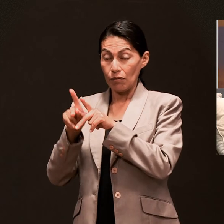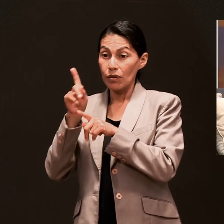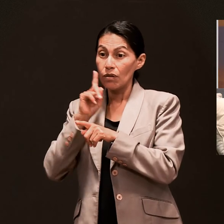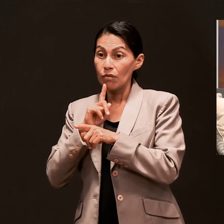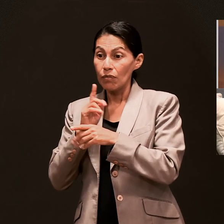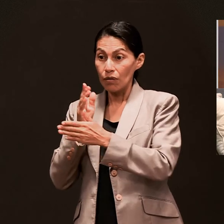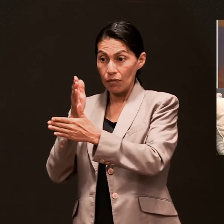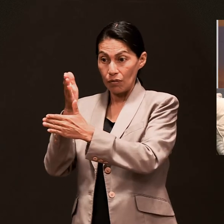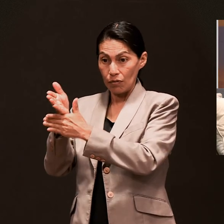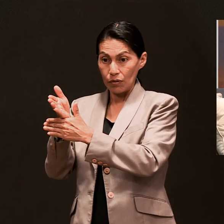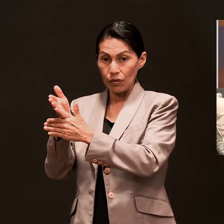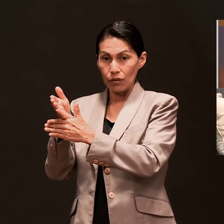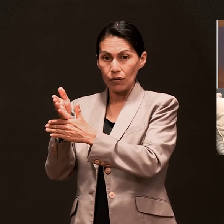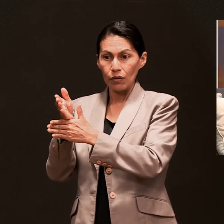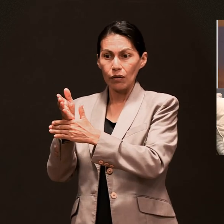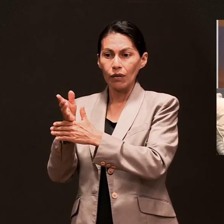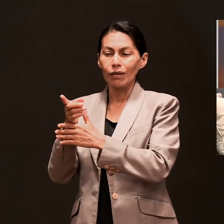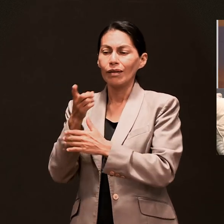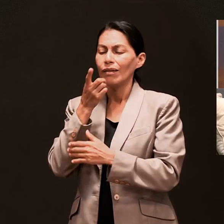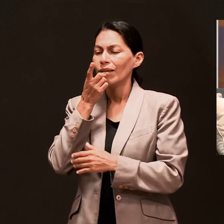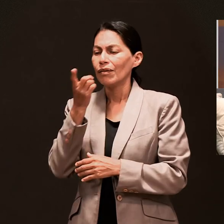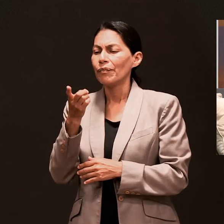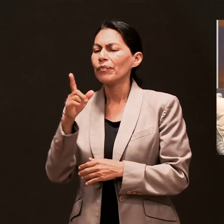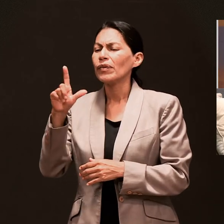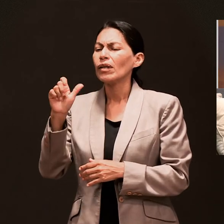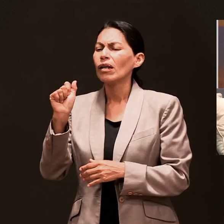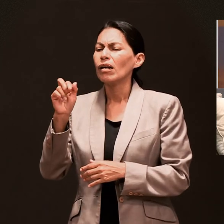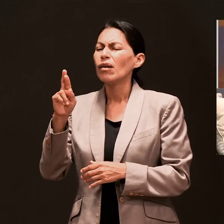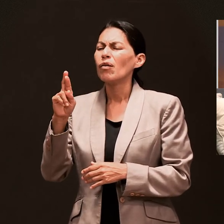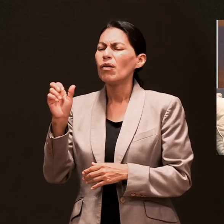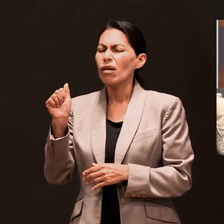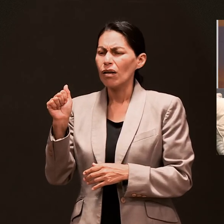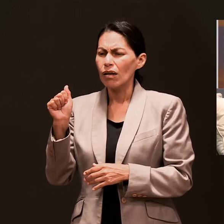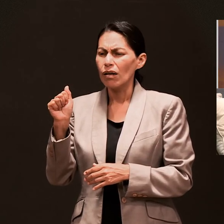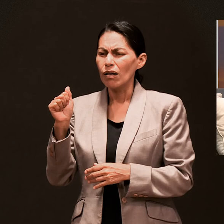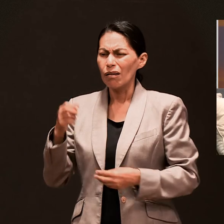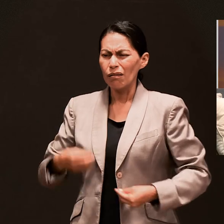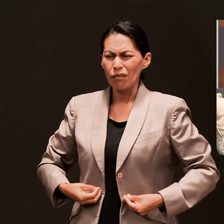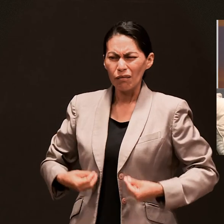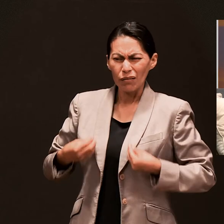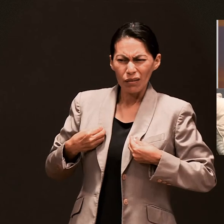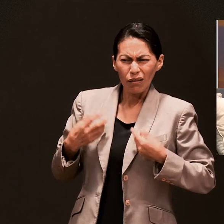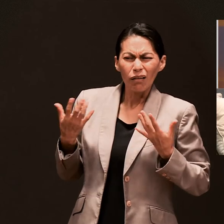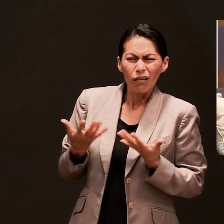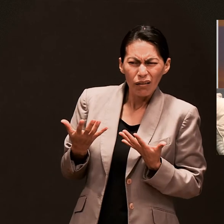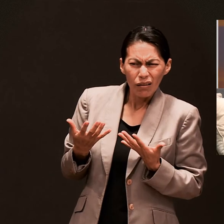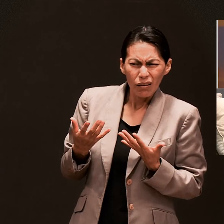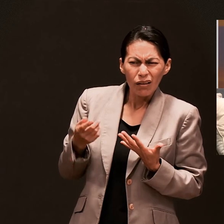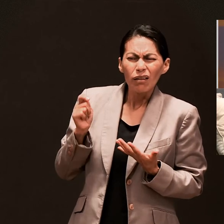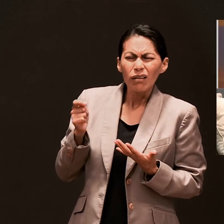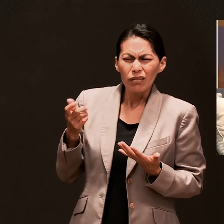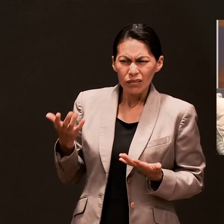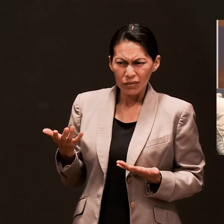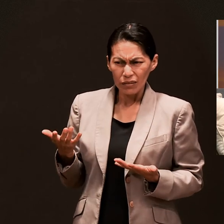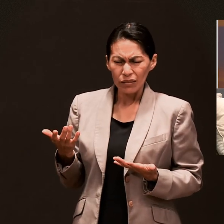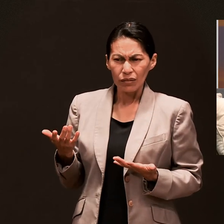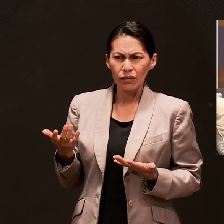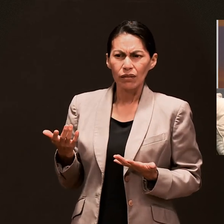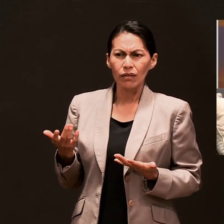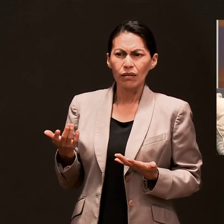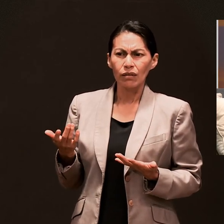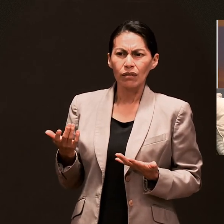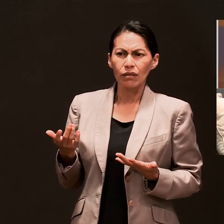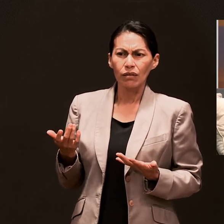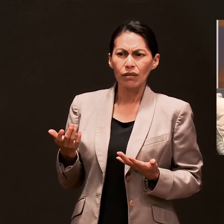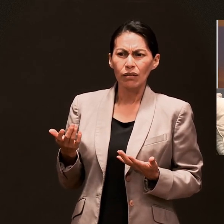a la casa de mi prima ya la saludo y todo y le digo Laura Qué estamos haciendo de nuestras vidas porque